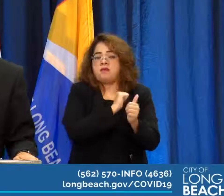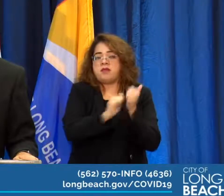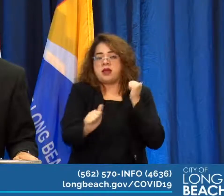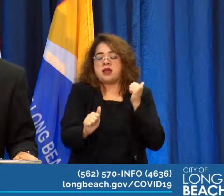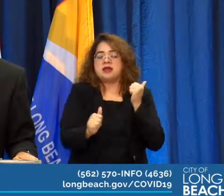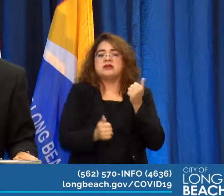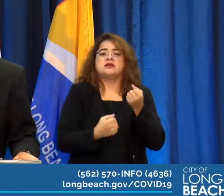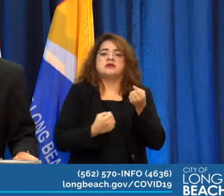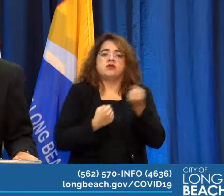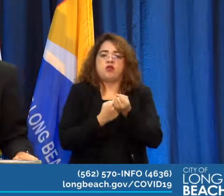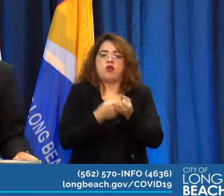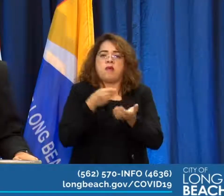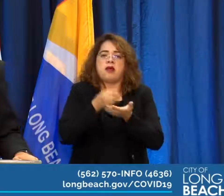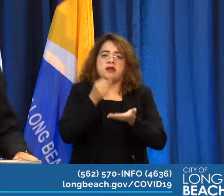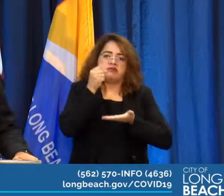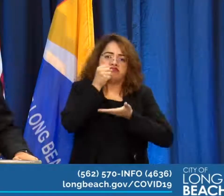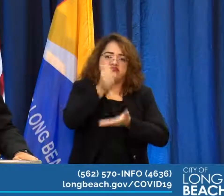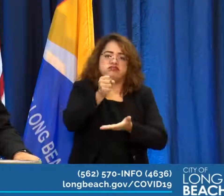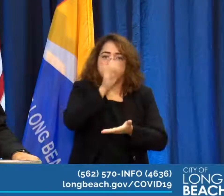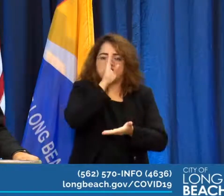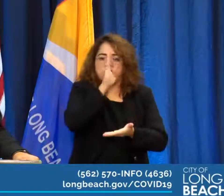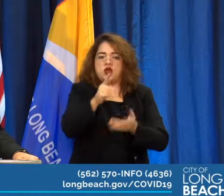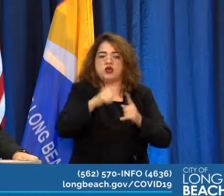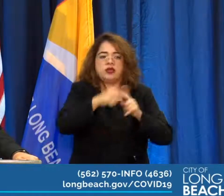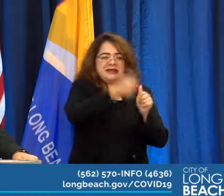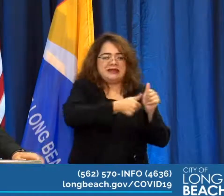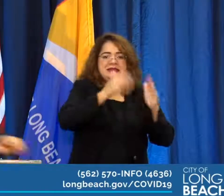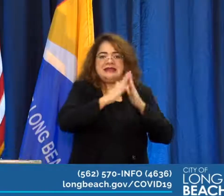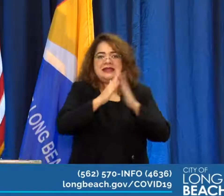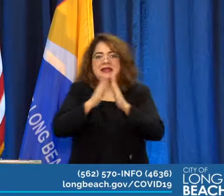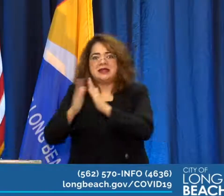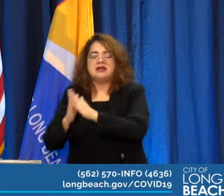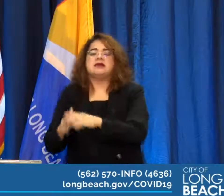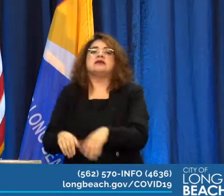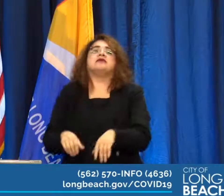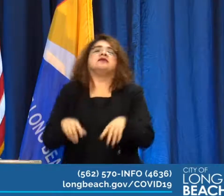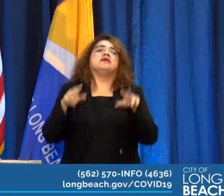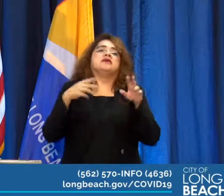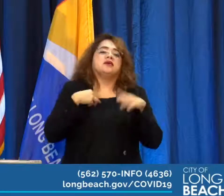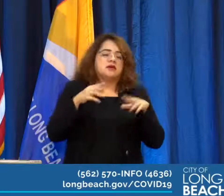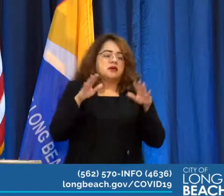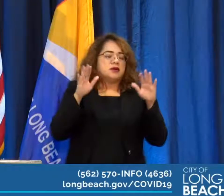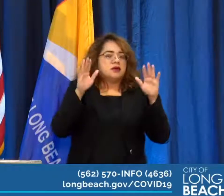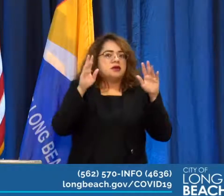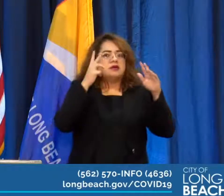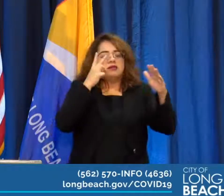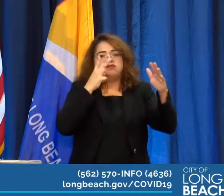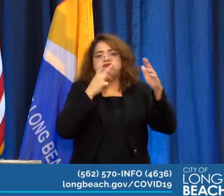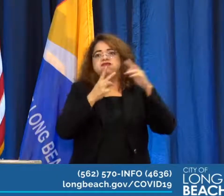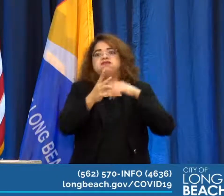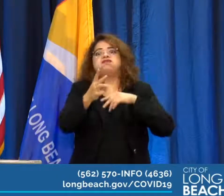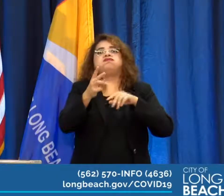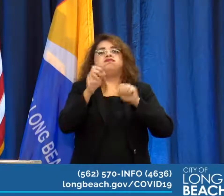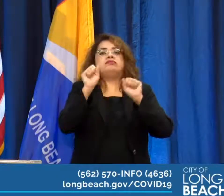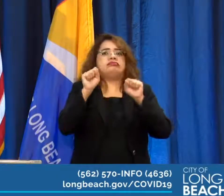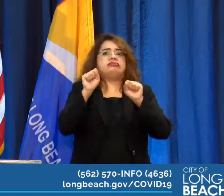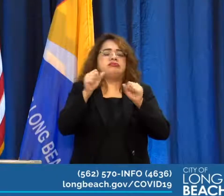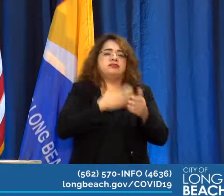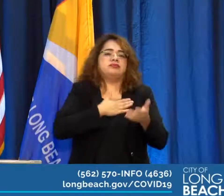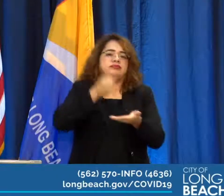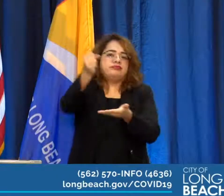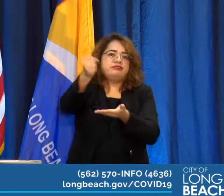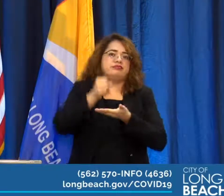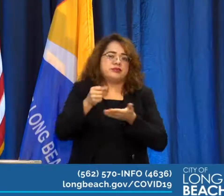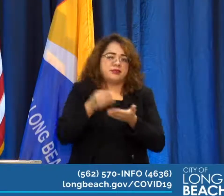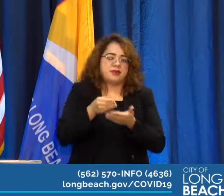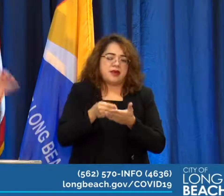a nuestros negocios y los que están trabajando. Para nosotros en Long Beach vamos a tener dos maneras que vamos a mirar